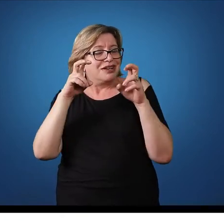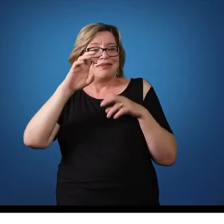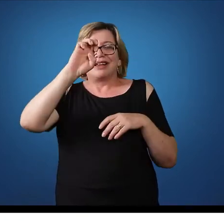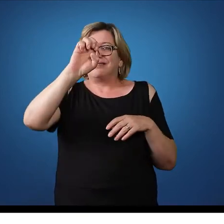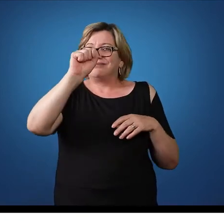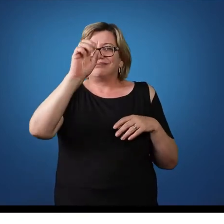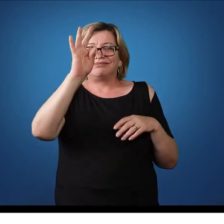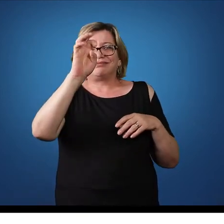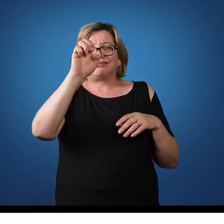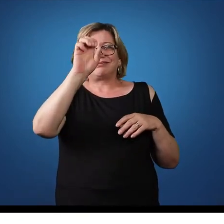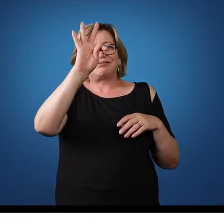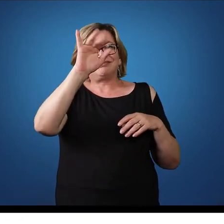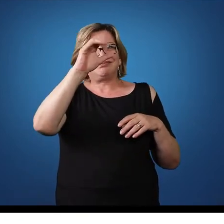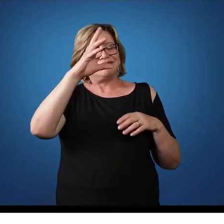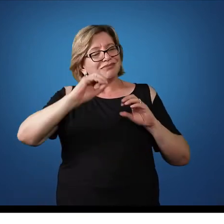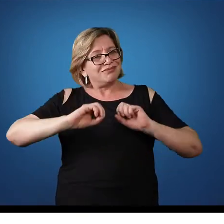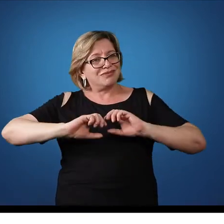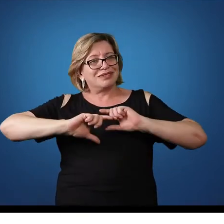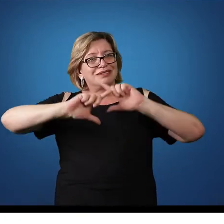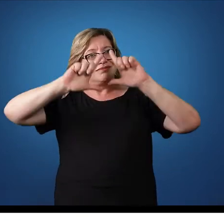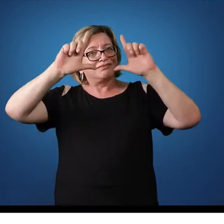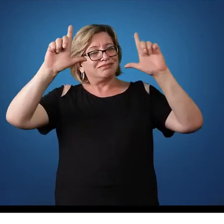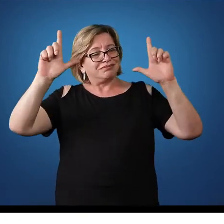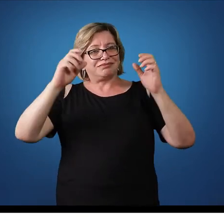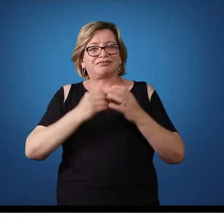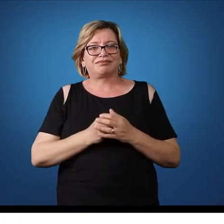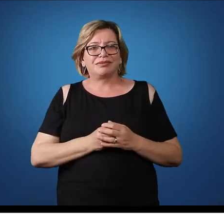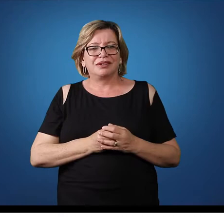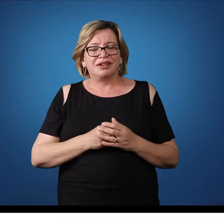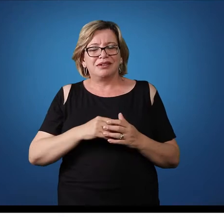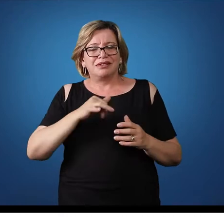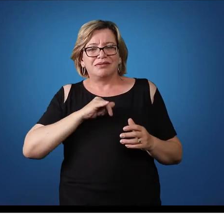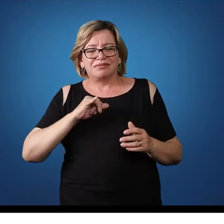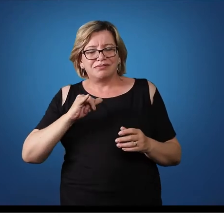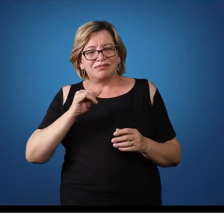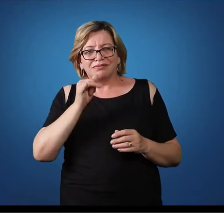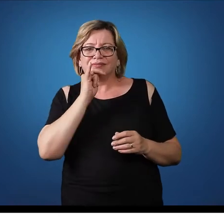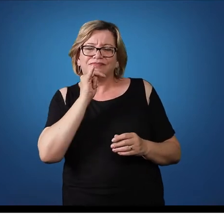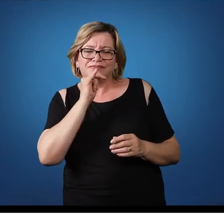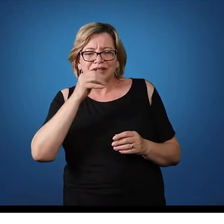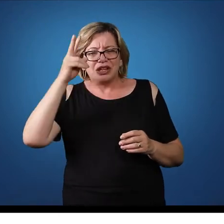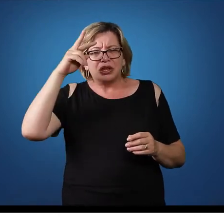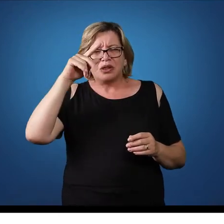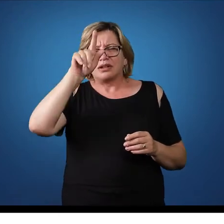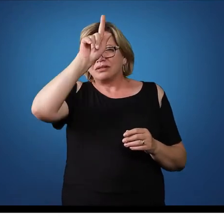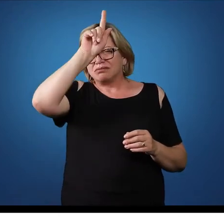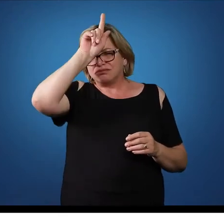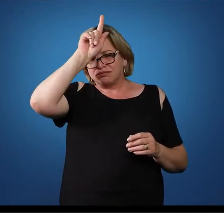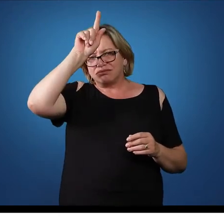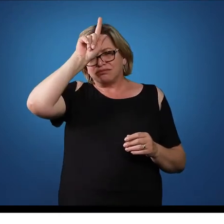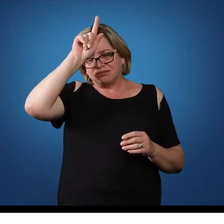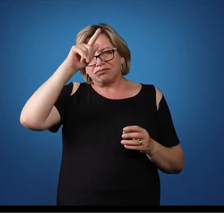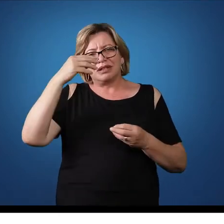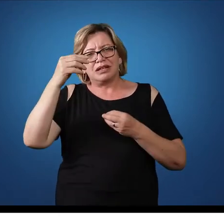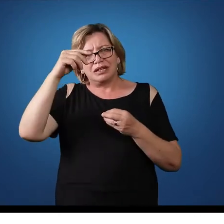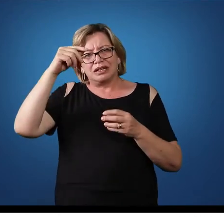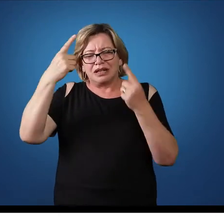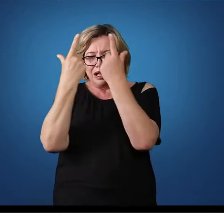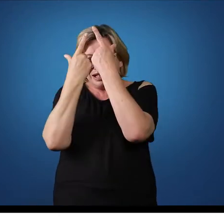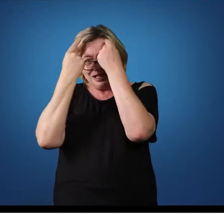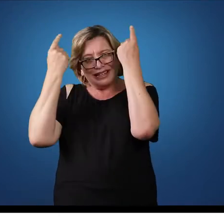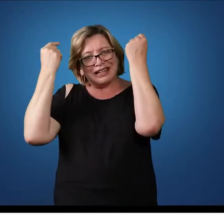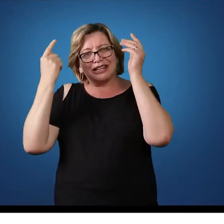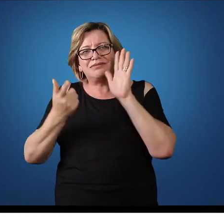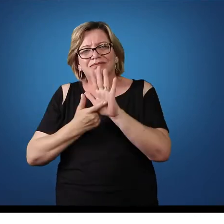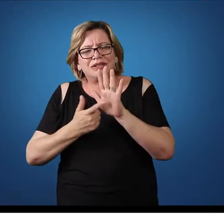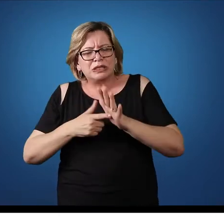valor estético óbvio, né? Tragédias gregas retratam sofrimento, dor, né? Retratam, por